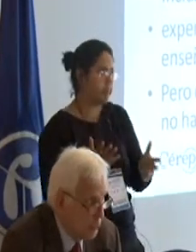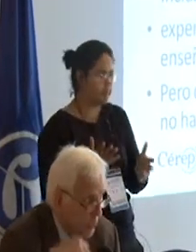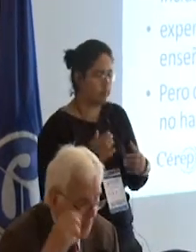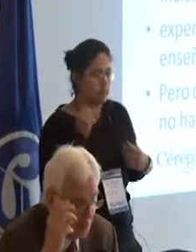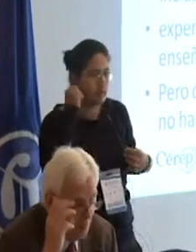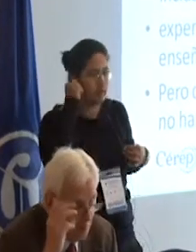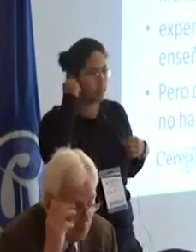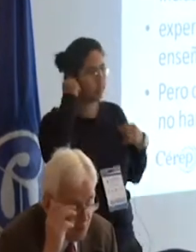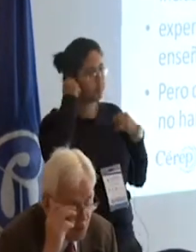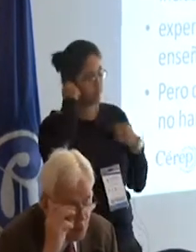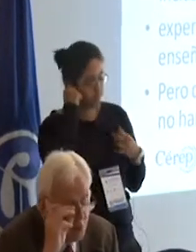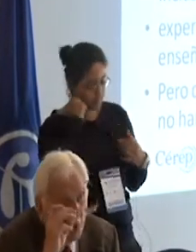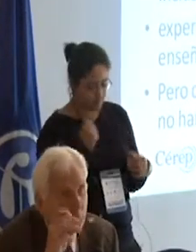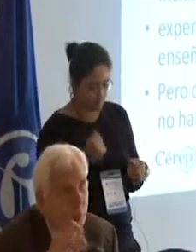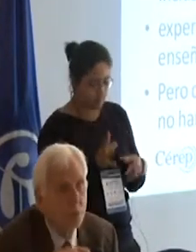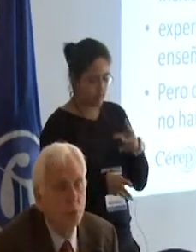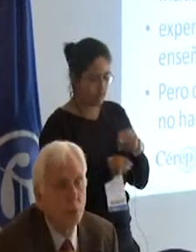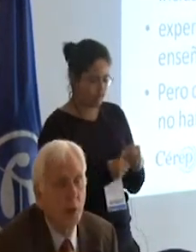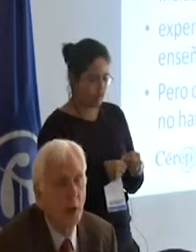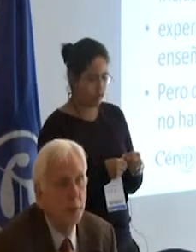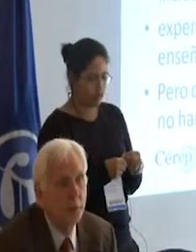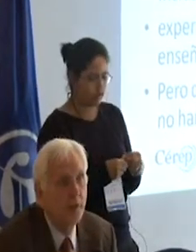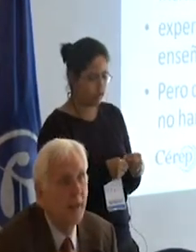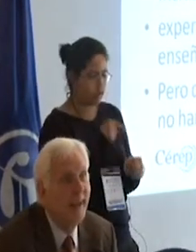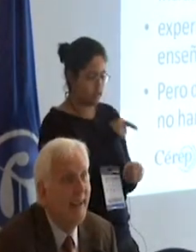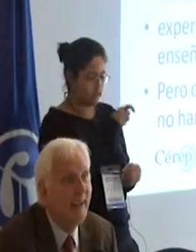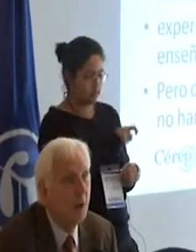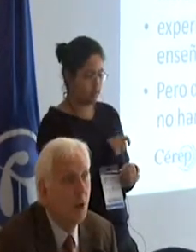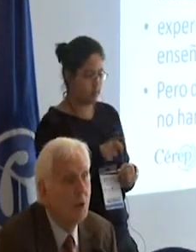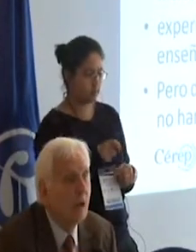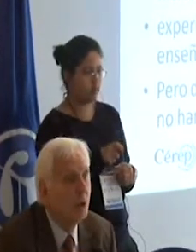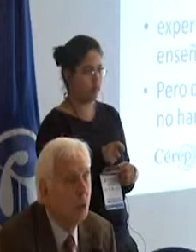Entonces van a informarse otras personas.